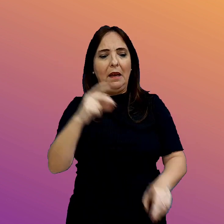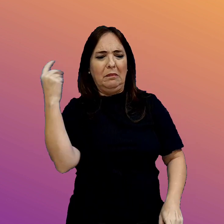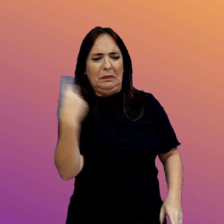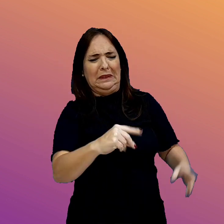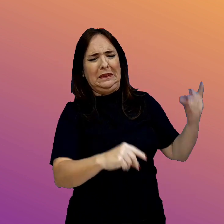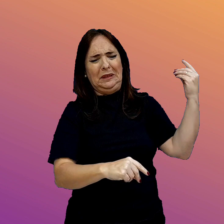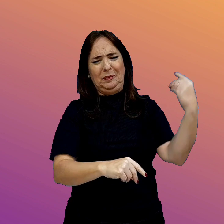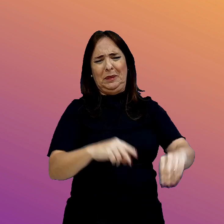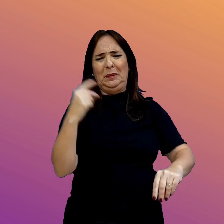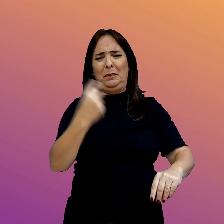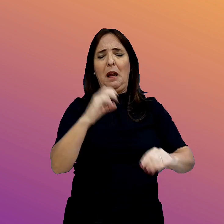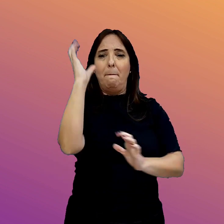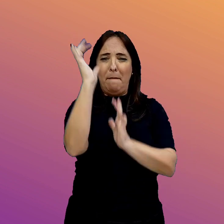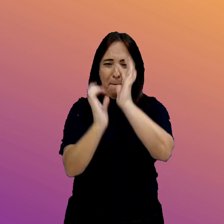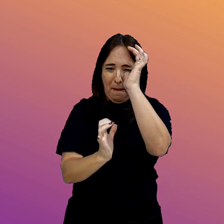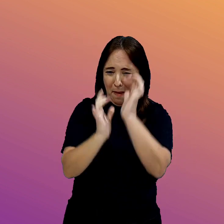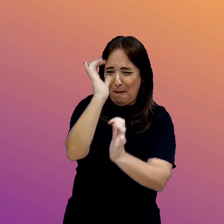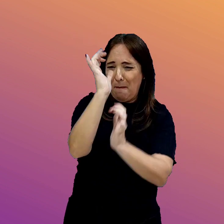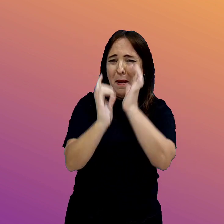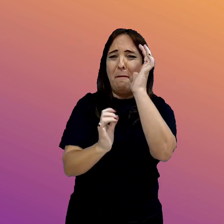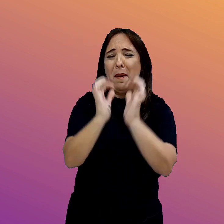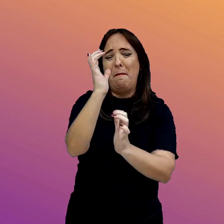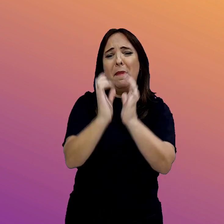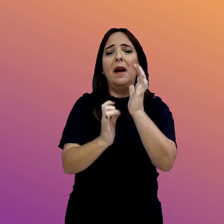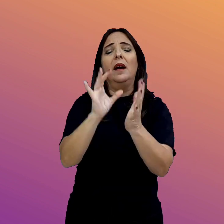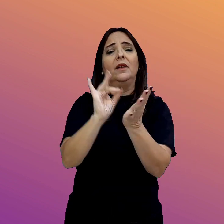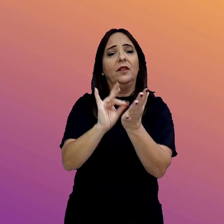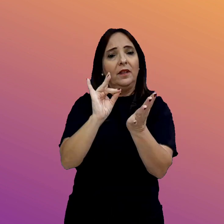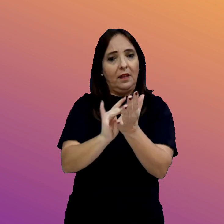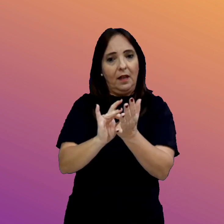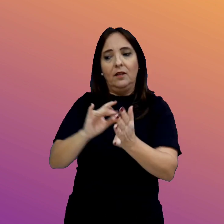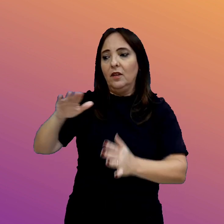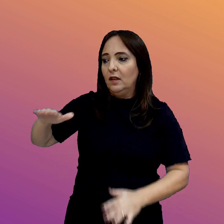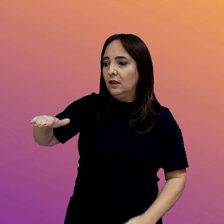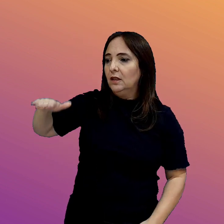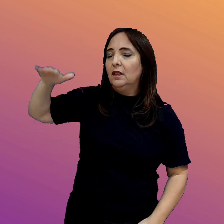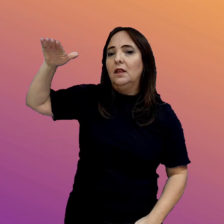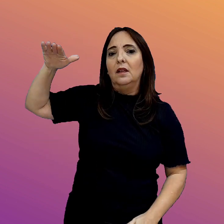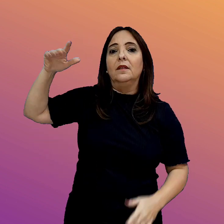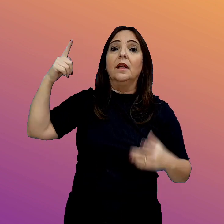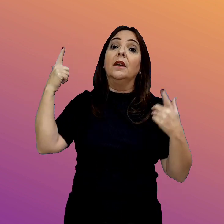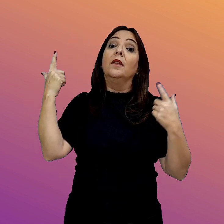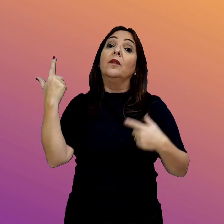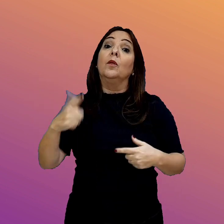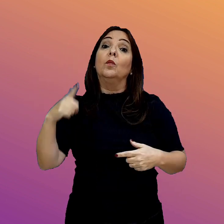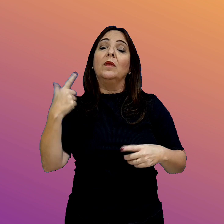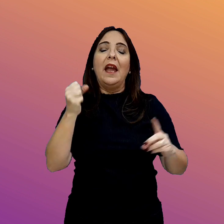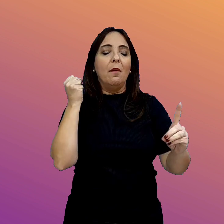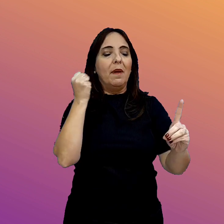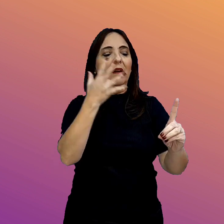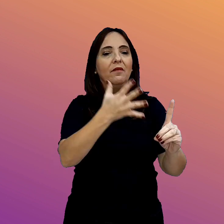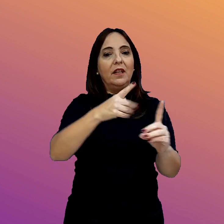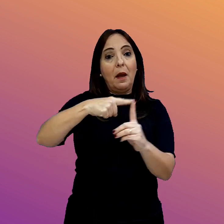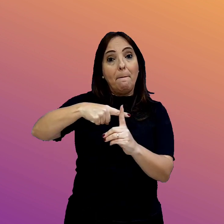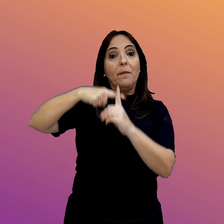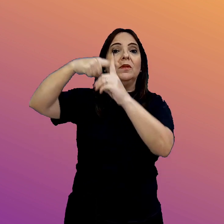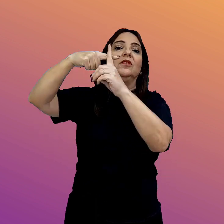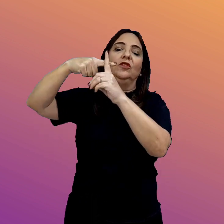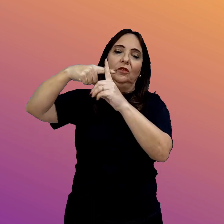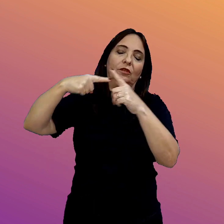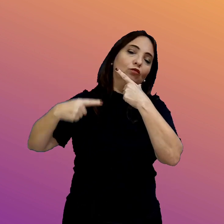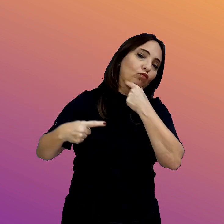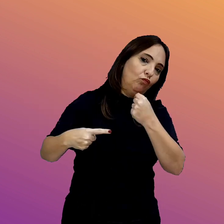infelizmente, é uma realidade, Sim. e a gente percebe que essas crianças são criadas sem uma referência positiva, uma referência